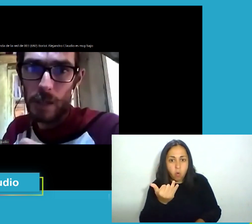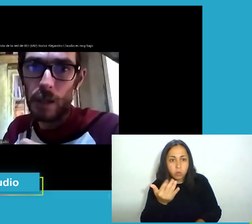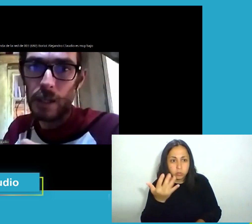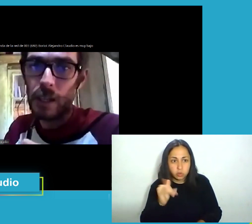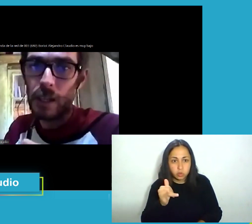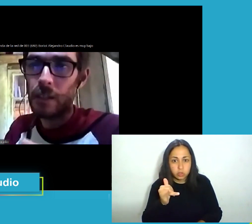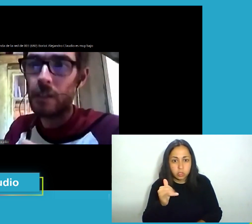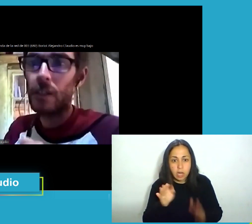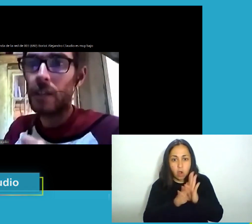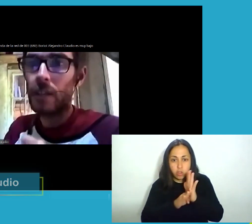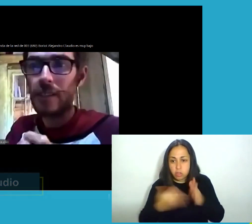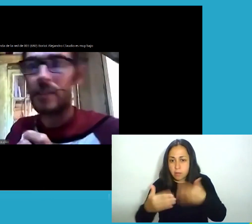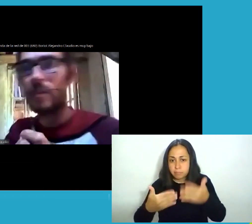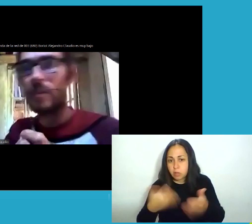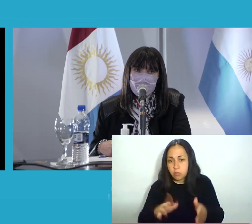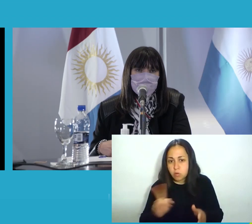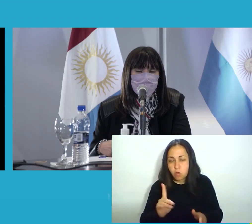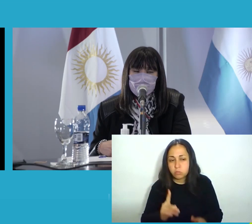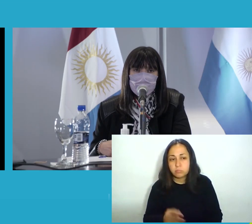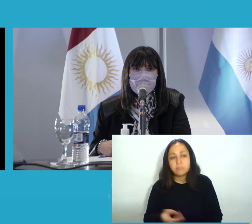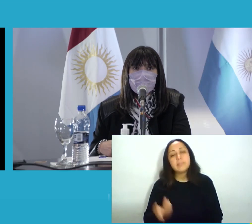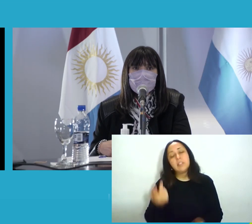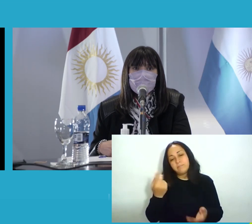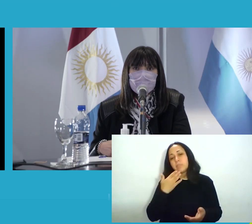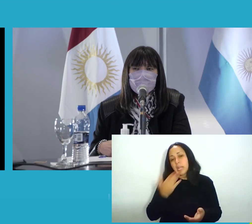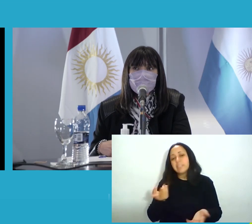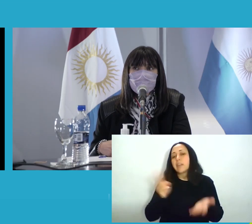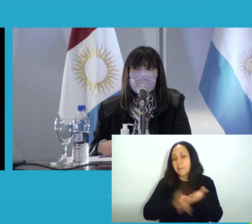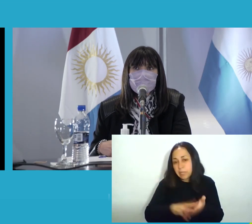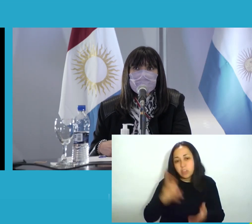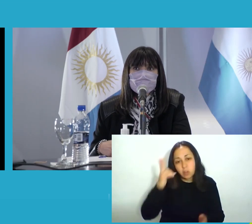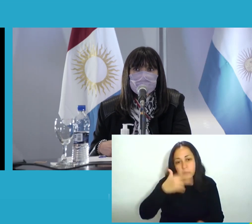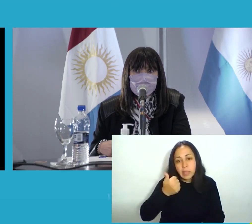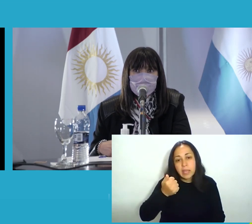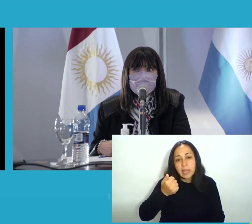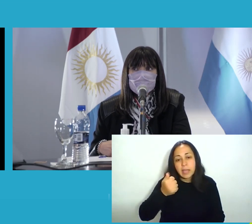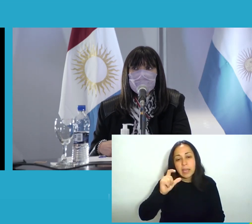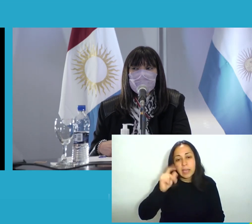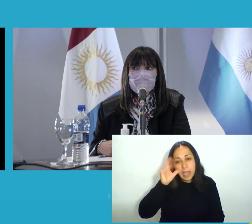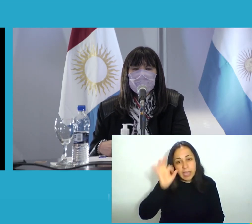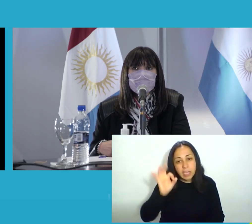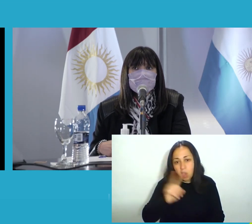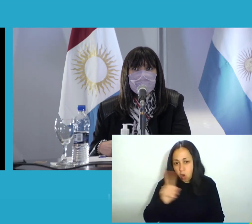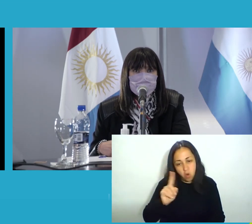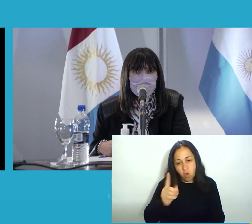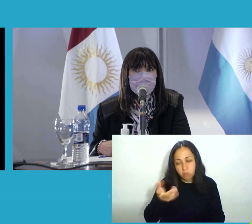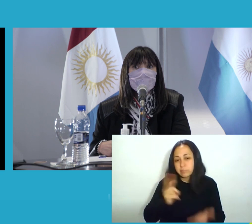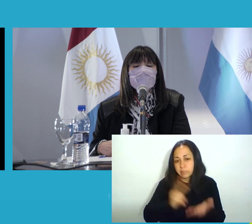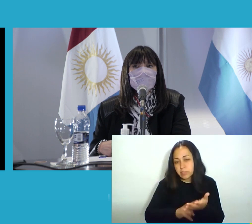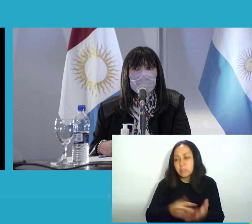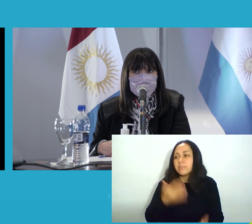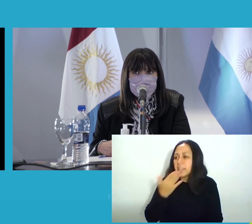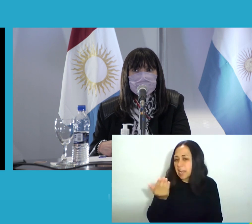llevar este debate adelante. Bueno, Gracias. muchas gracias. Reiteramos que no hubo ningún hackeo y les agradecemos a todos mucho la